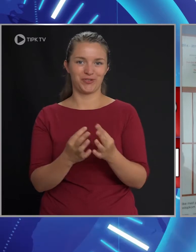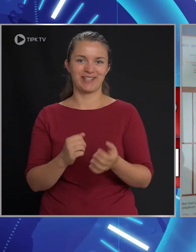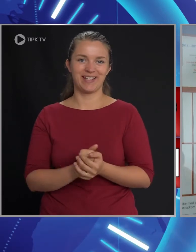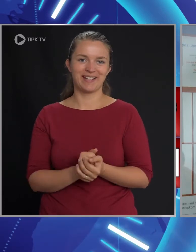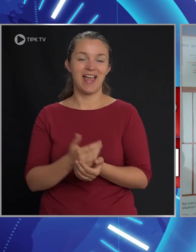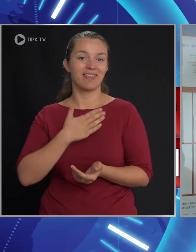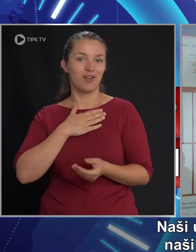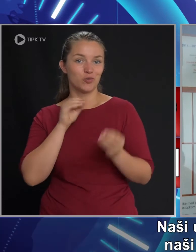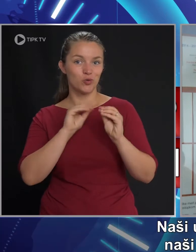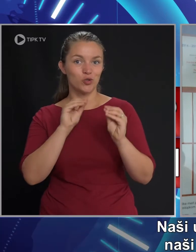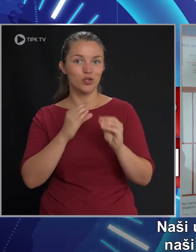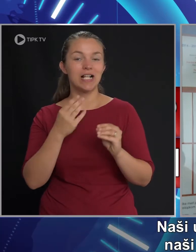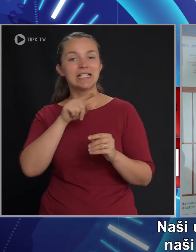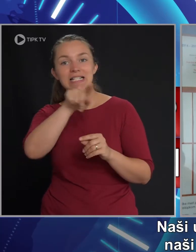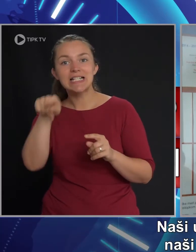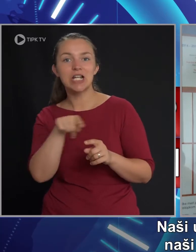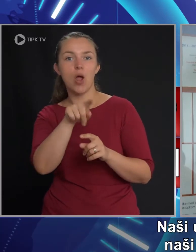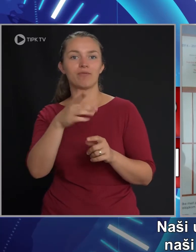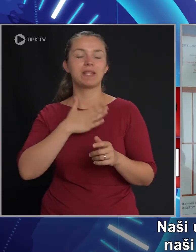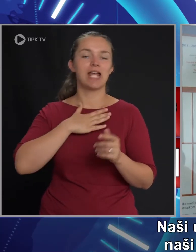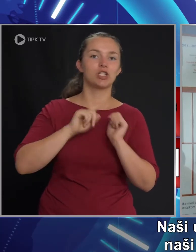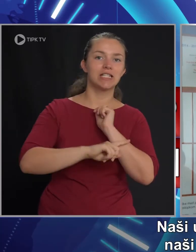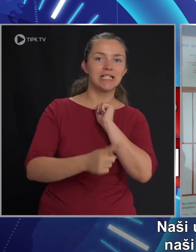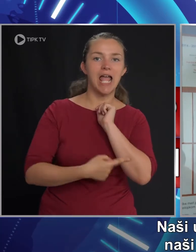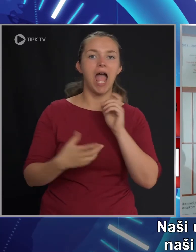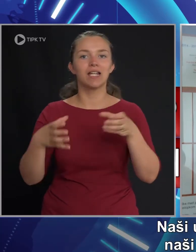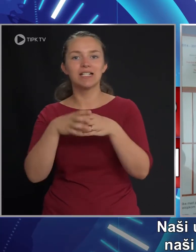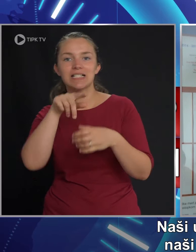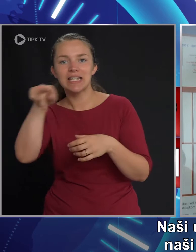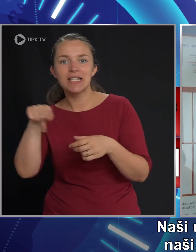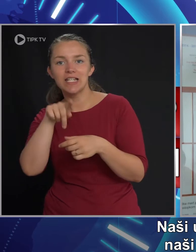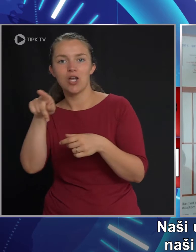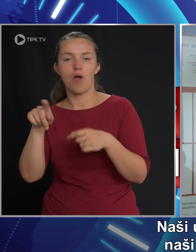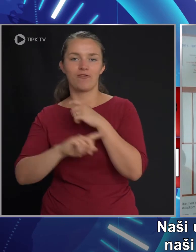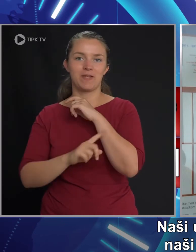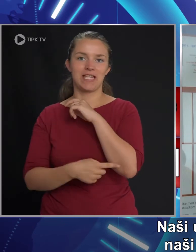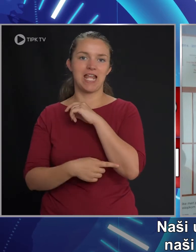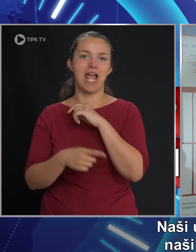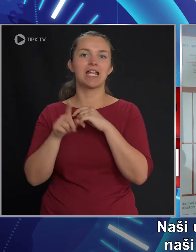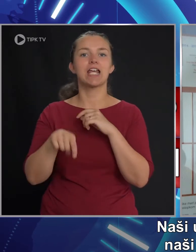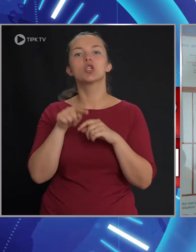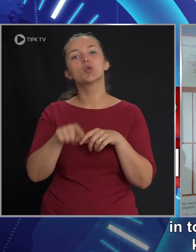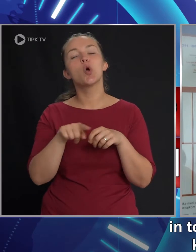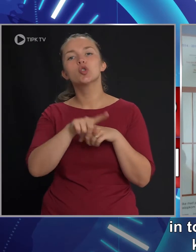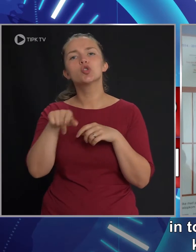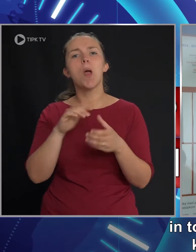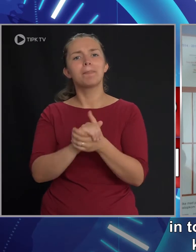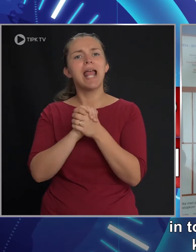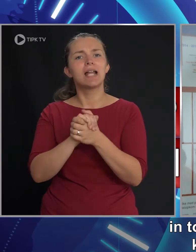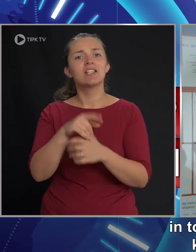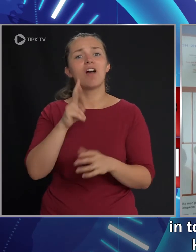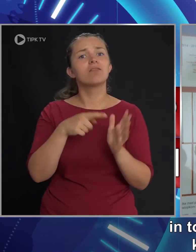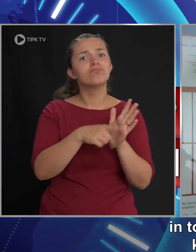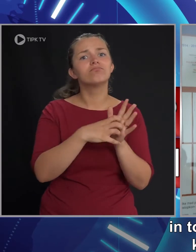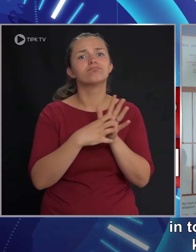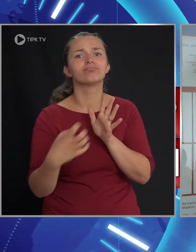familija. Naši profesori s njihovim profesorima, naši učenici s njihovim učenicima i to